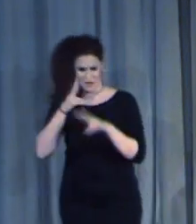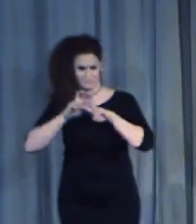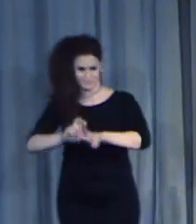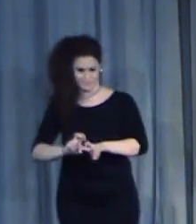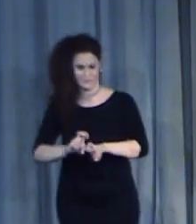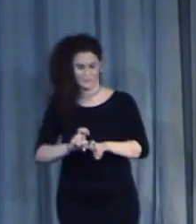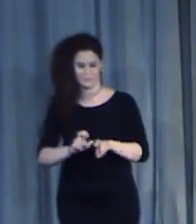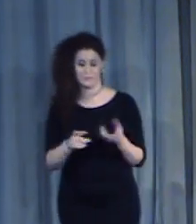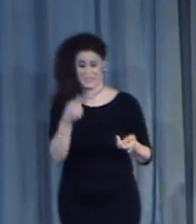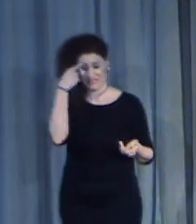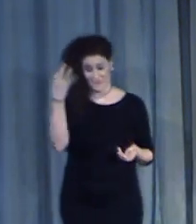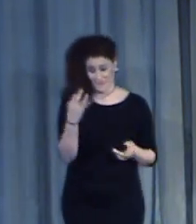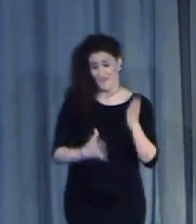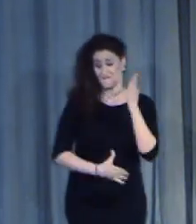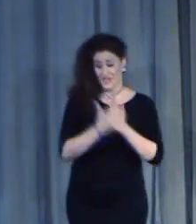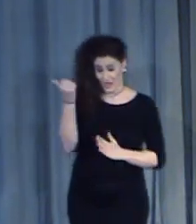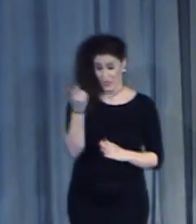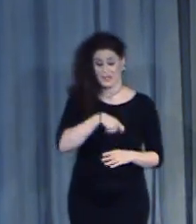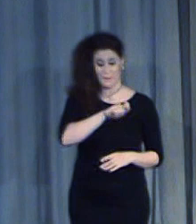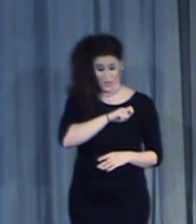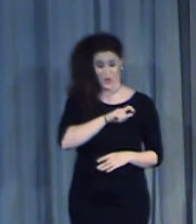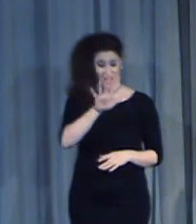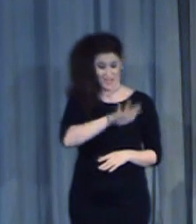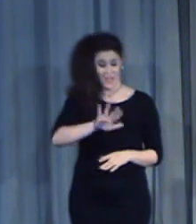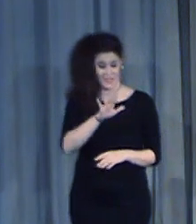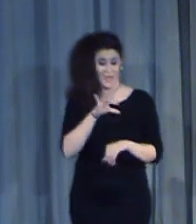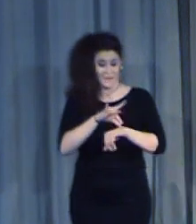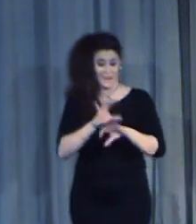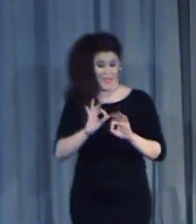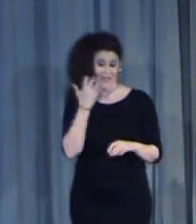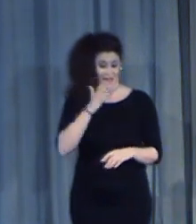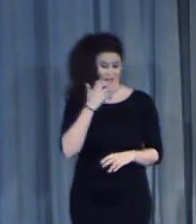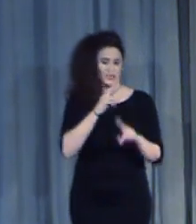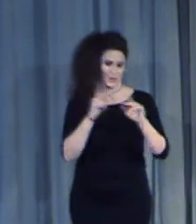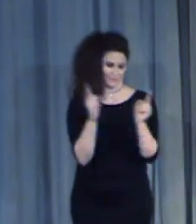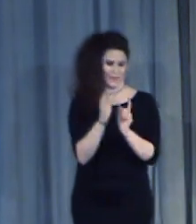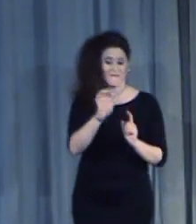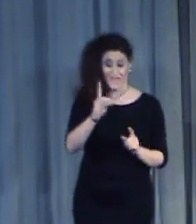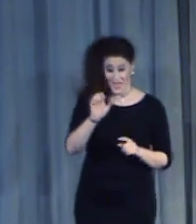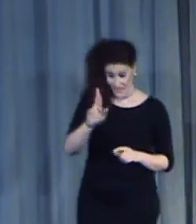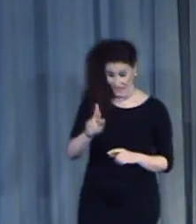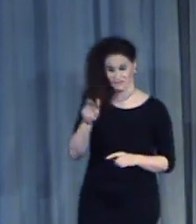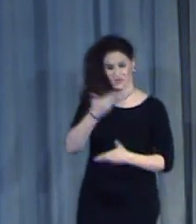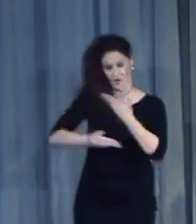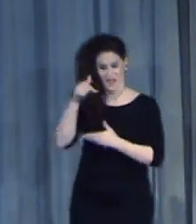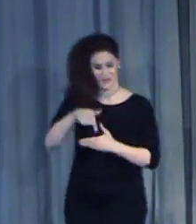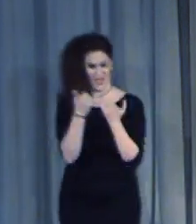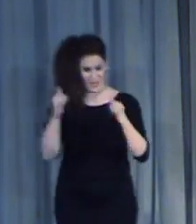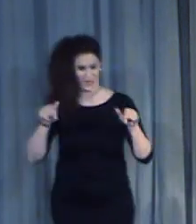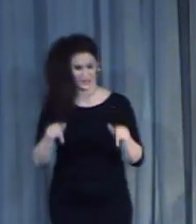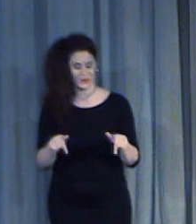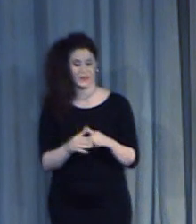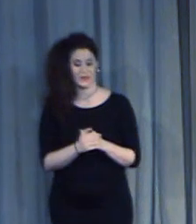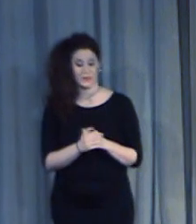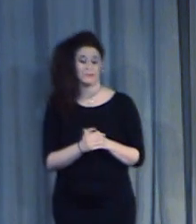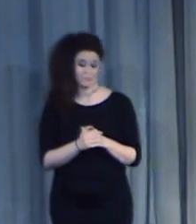por cierto, la Federación Española de Enfermedades Raras, FEDER, ha colaborado con este evento.